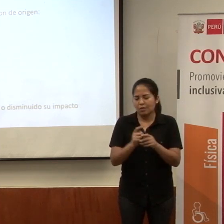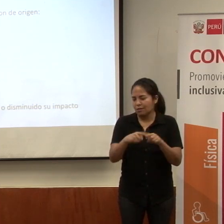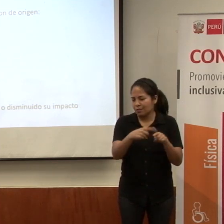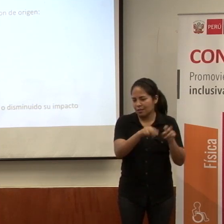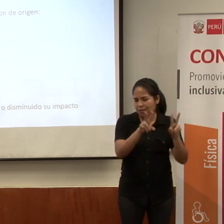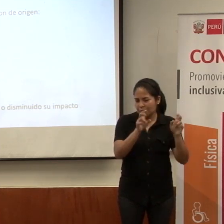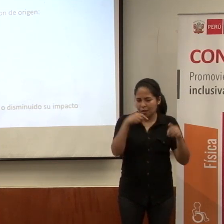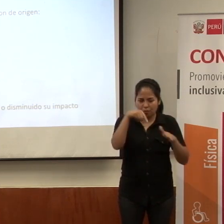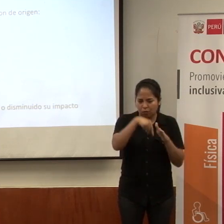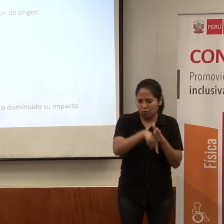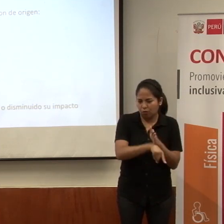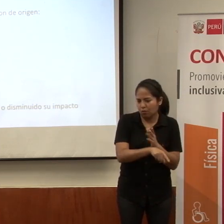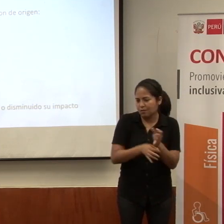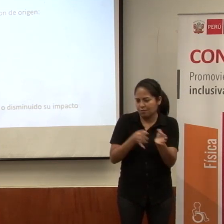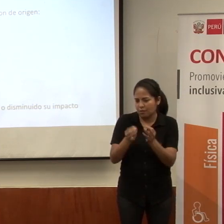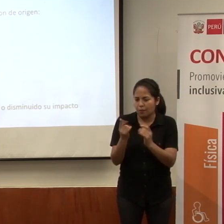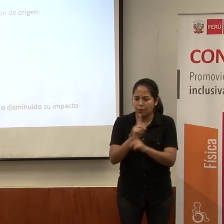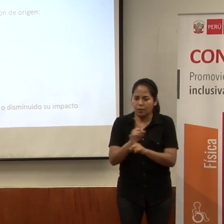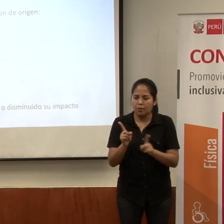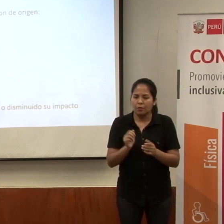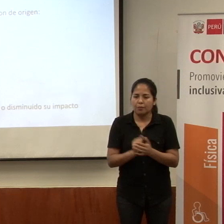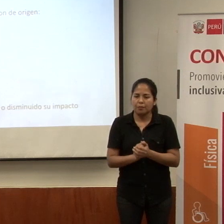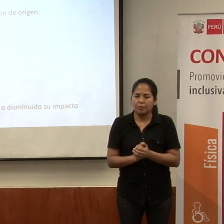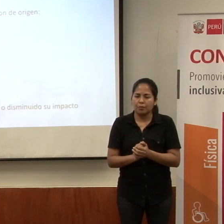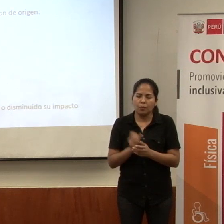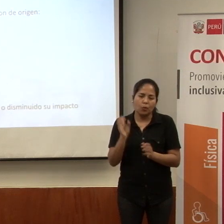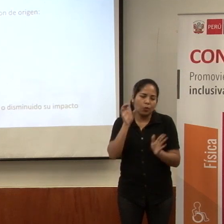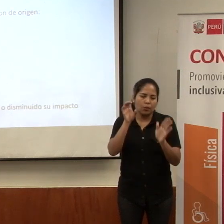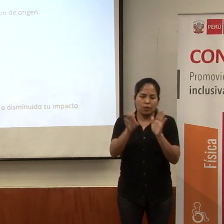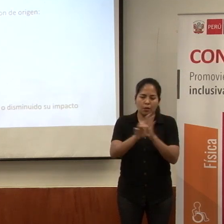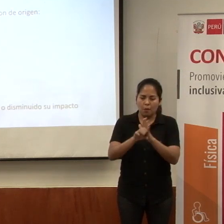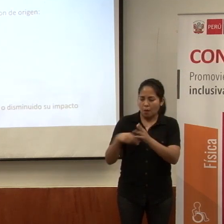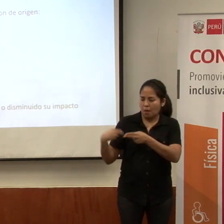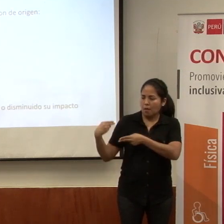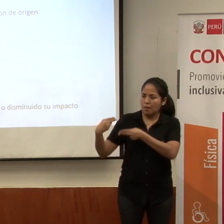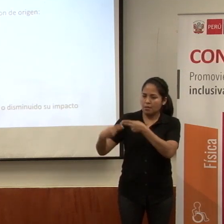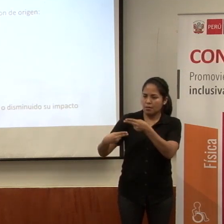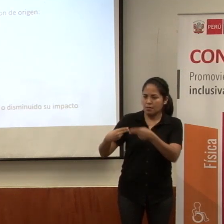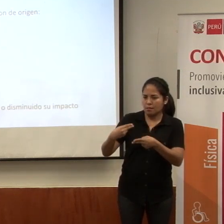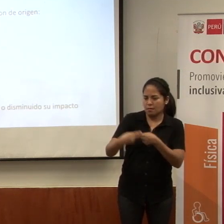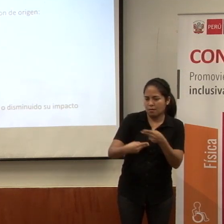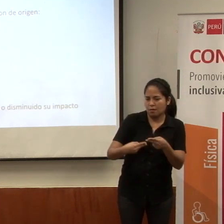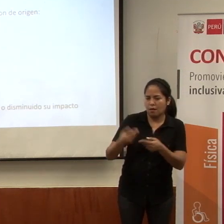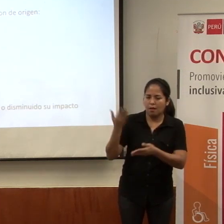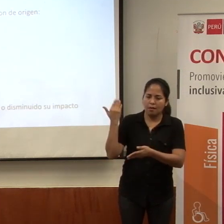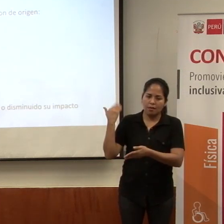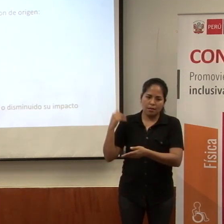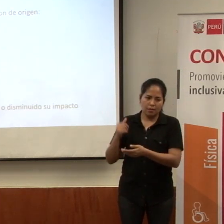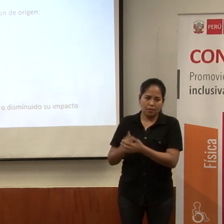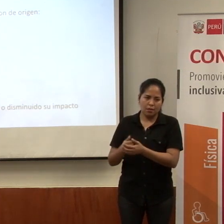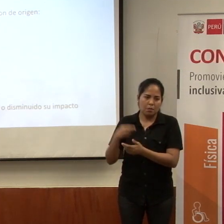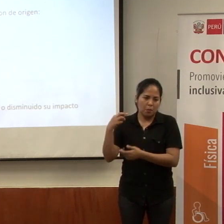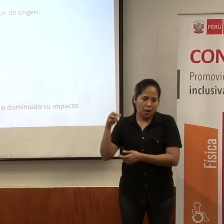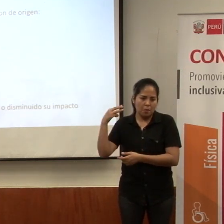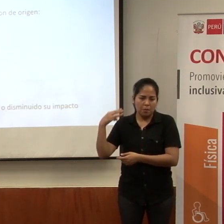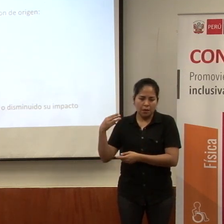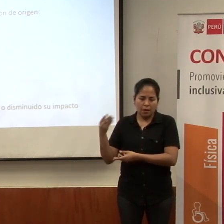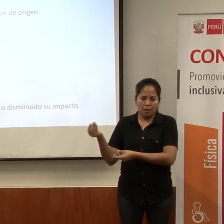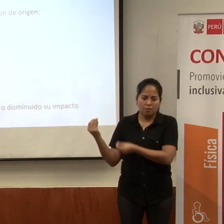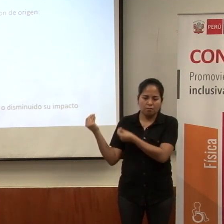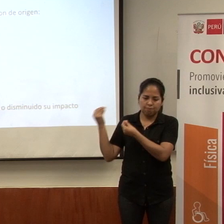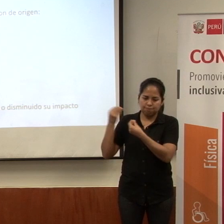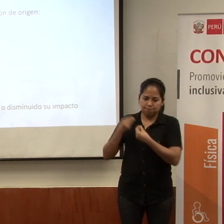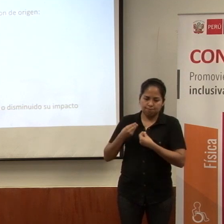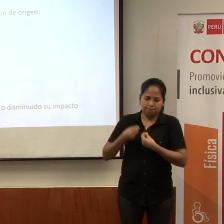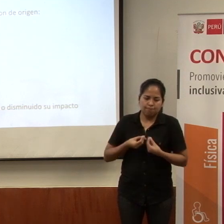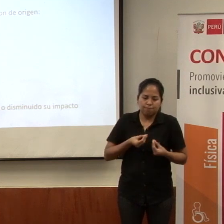etc. Congénitas, aquellas que vienen al momento de nacer el niño y tienen que ver muchas veces